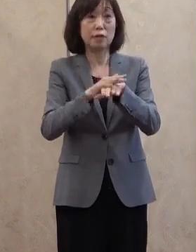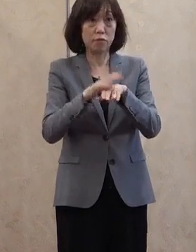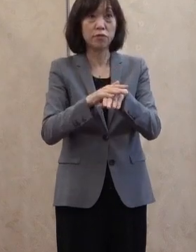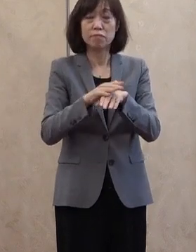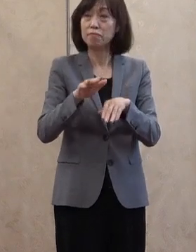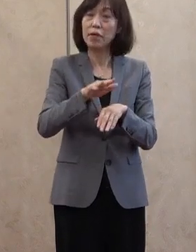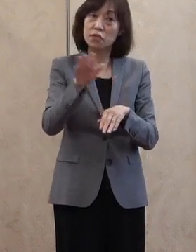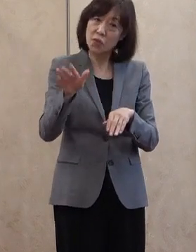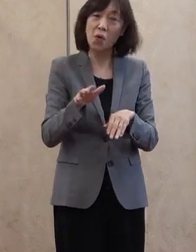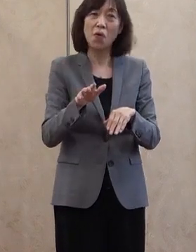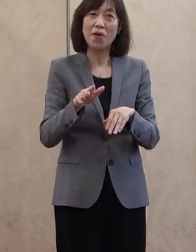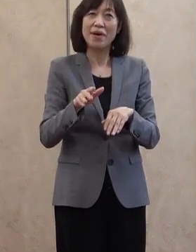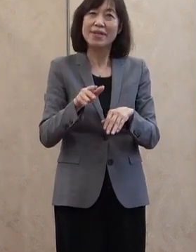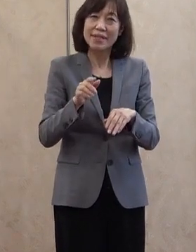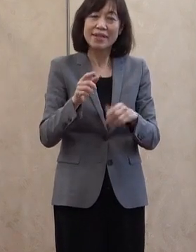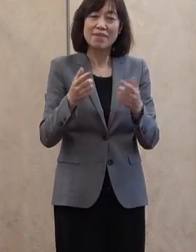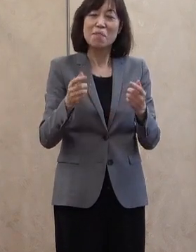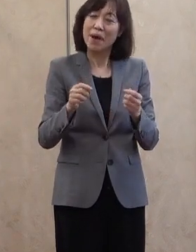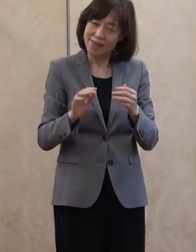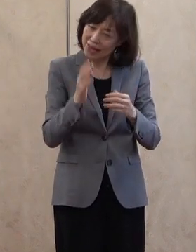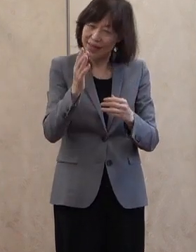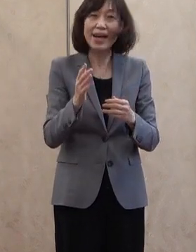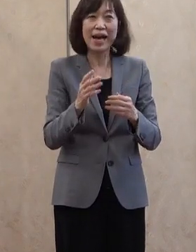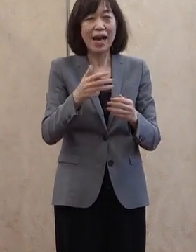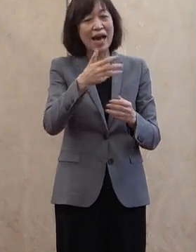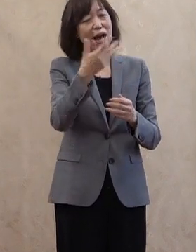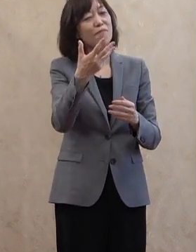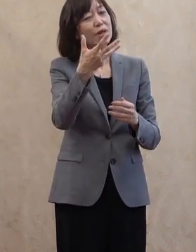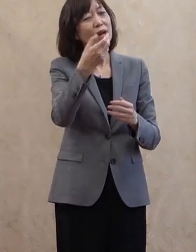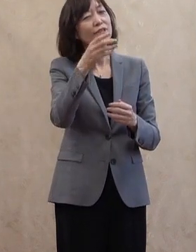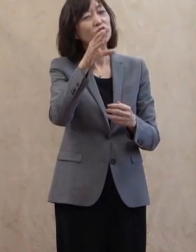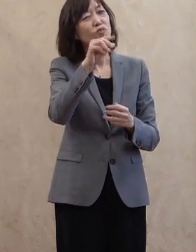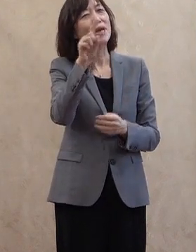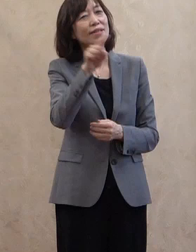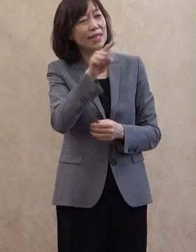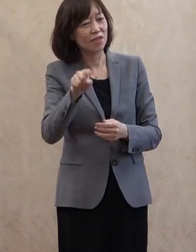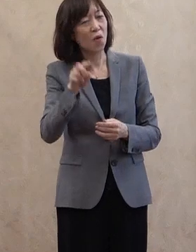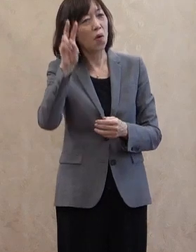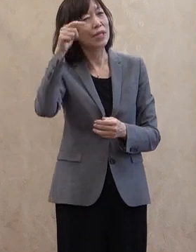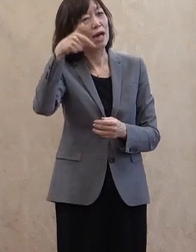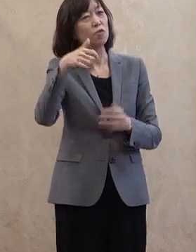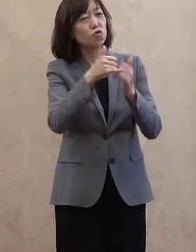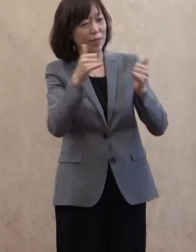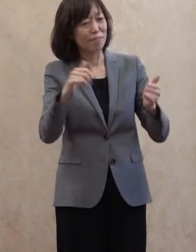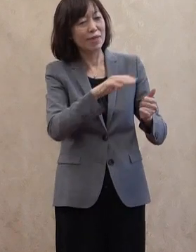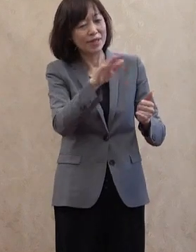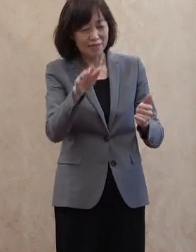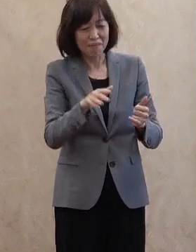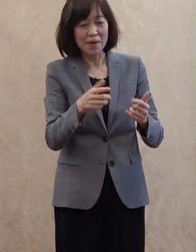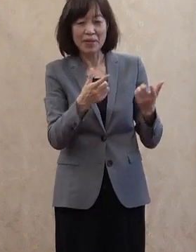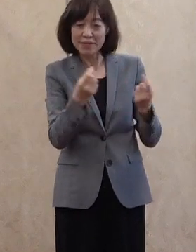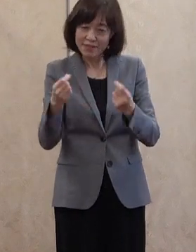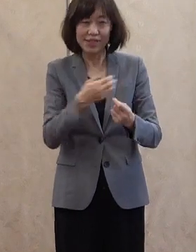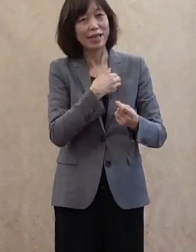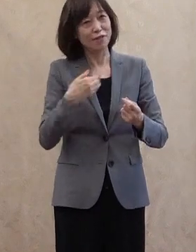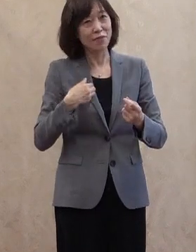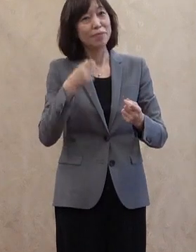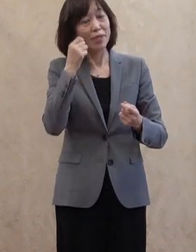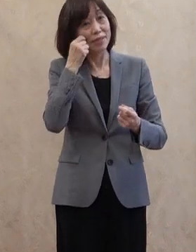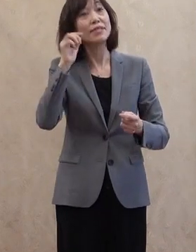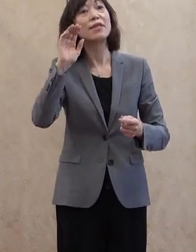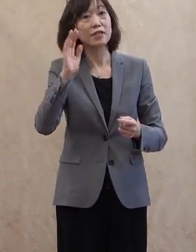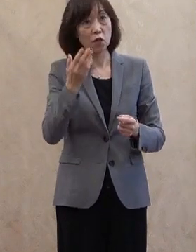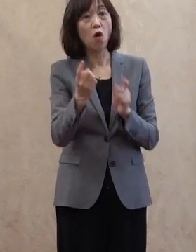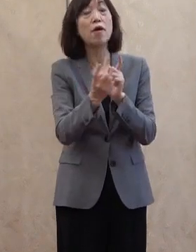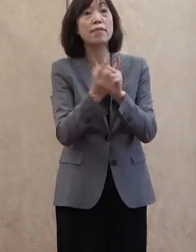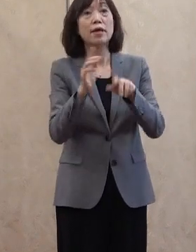方の方で、完璧とはなかなか決めたときはやっぱり880万府民いらっしゃいますので、完璧にはならないかもしれませんけど、この